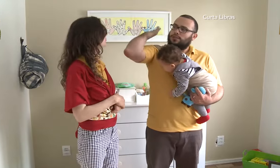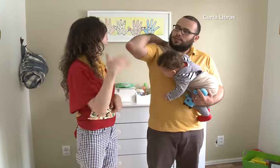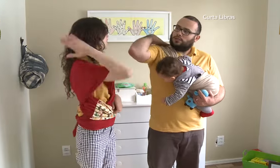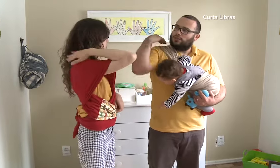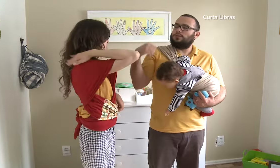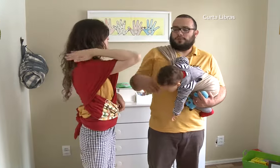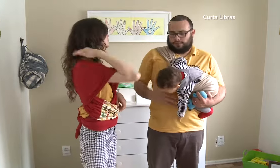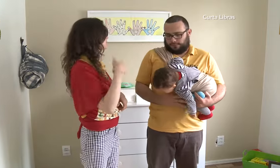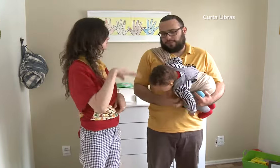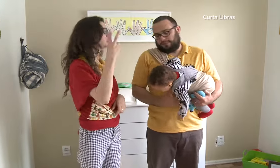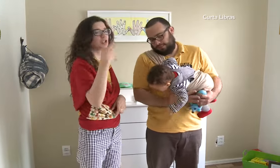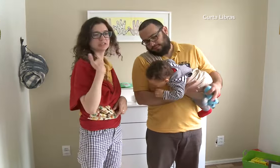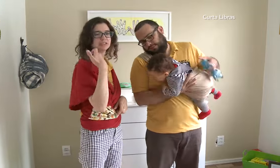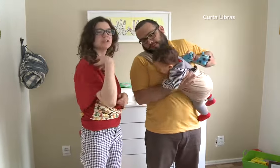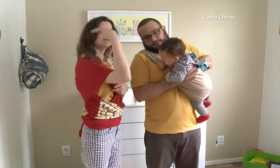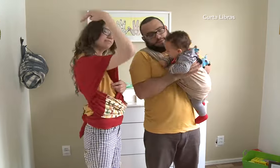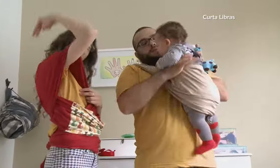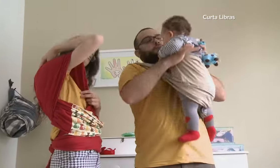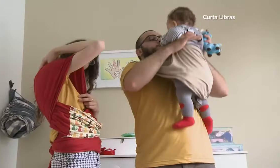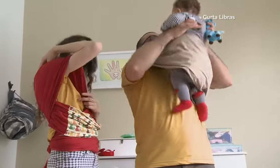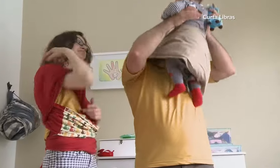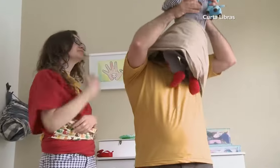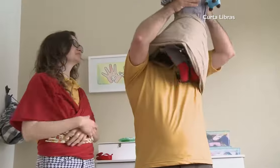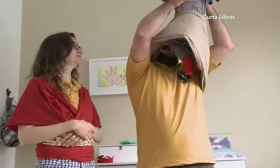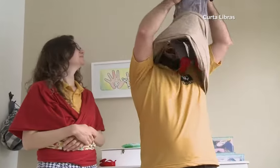É, com 2 anos coloca a criança atrás.